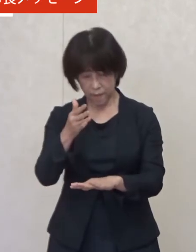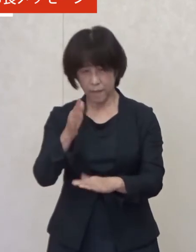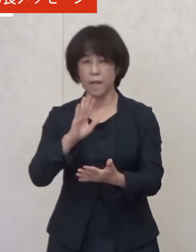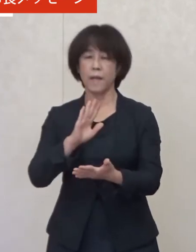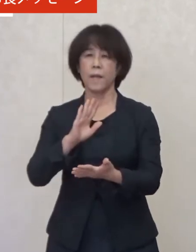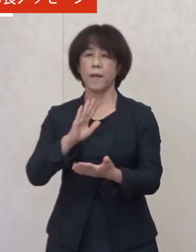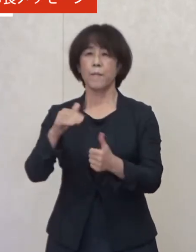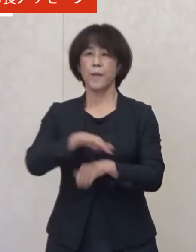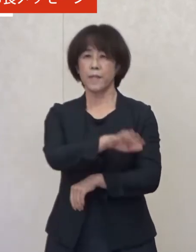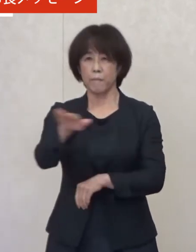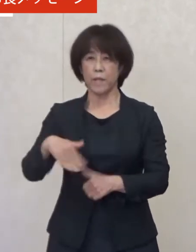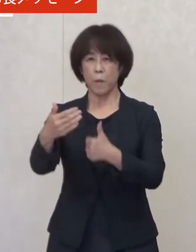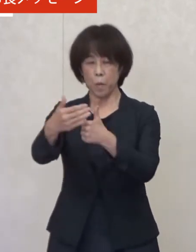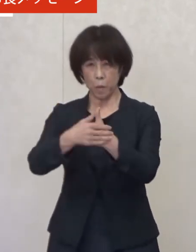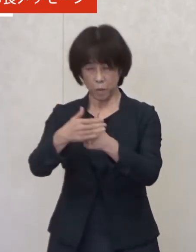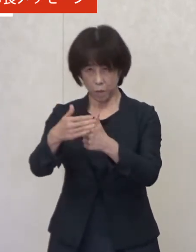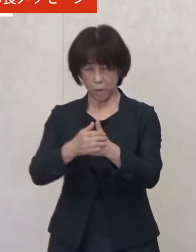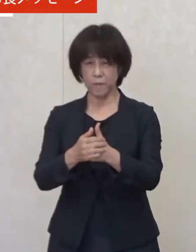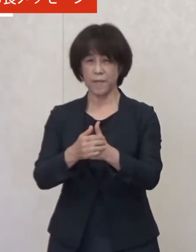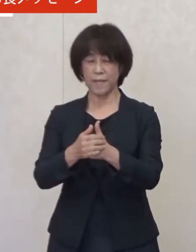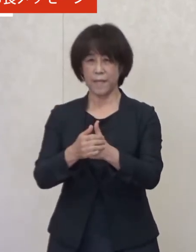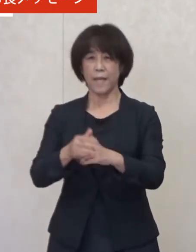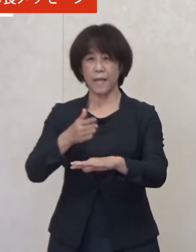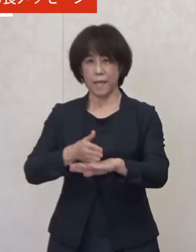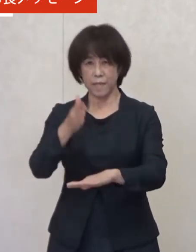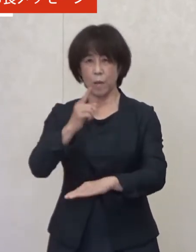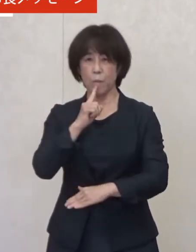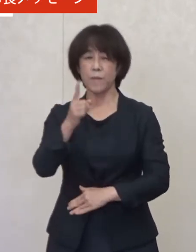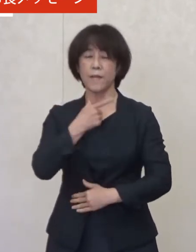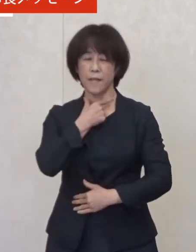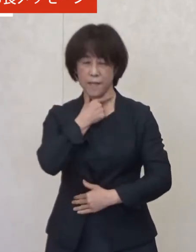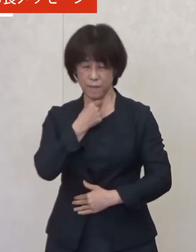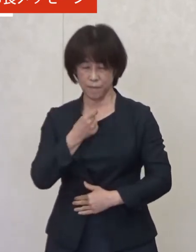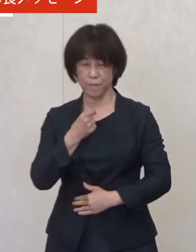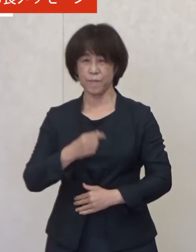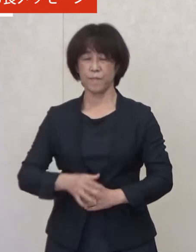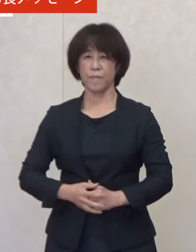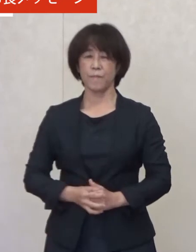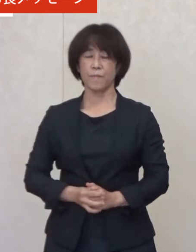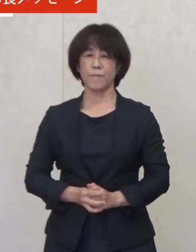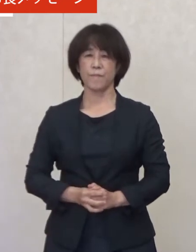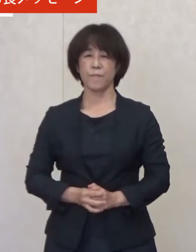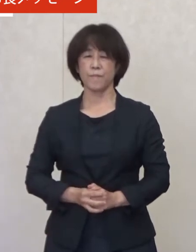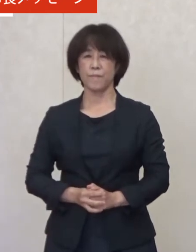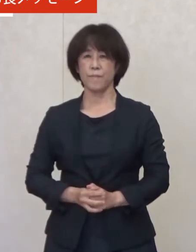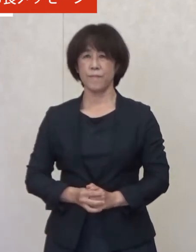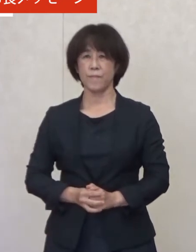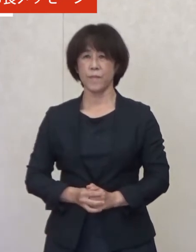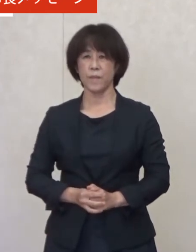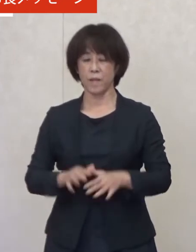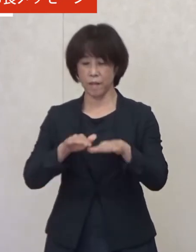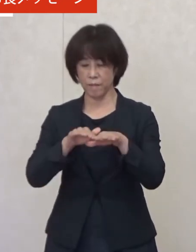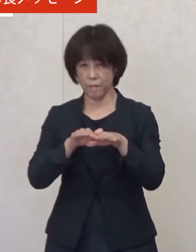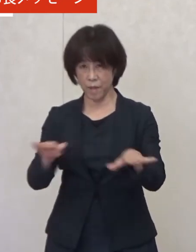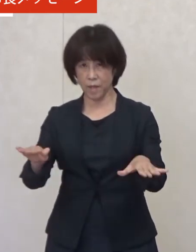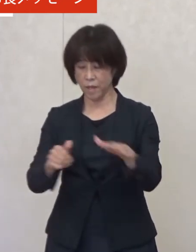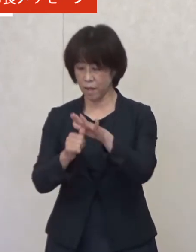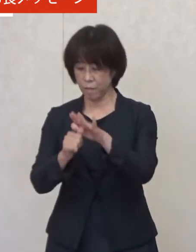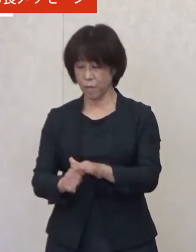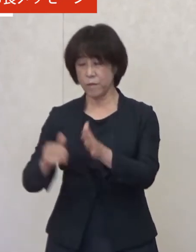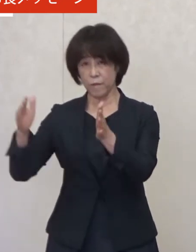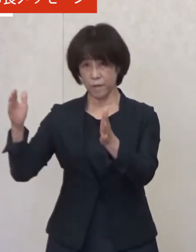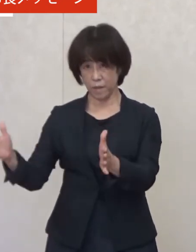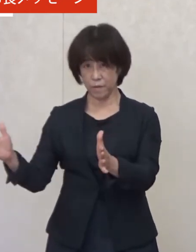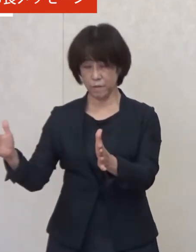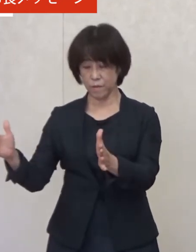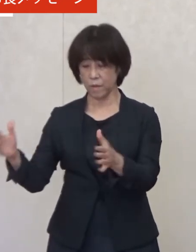であり、市民の皆様のご協力に感謝を申し上げます。まん延防止期間中に実施